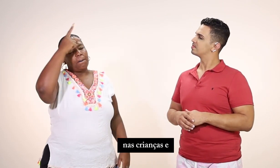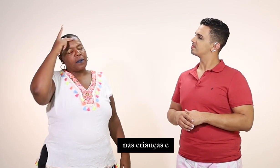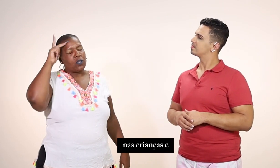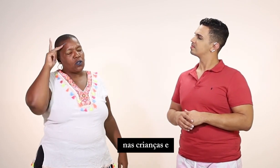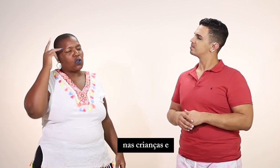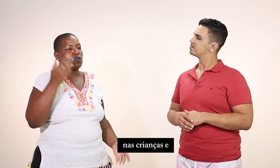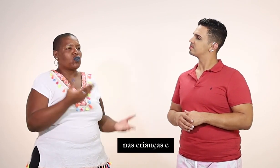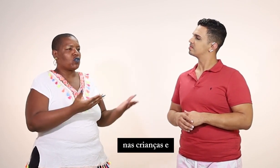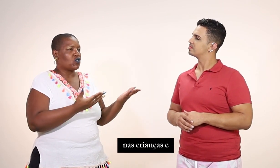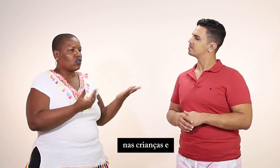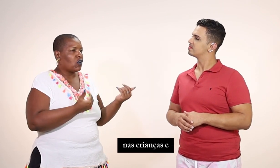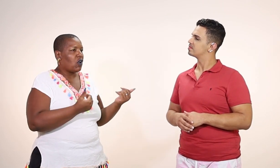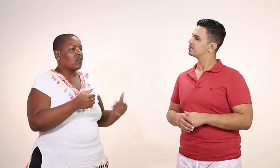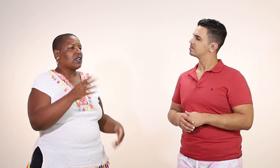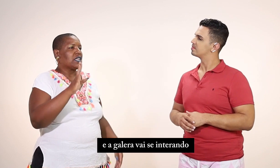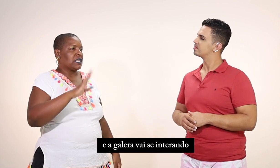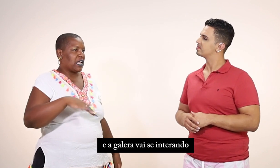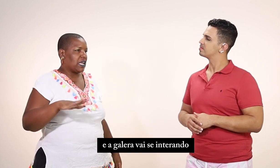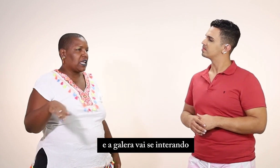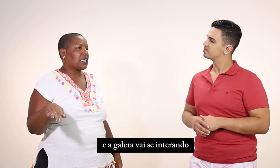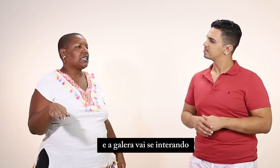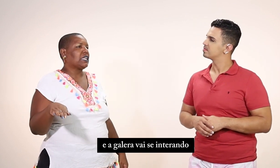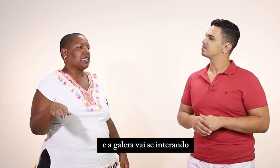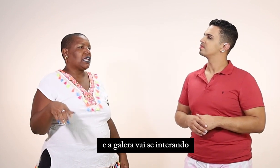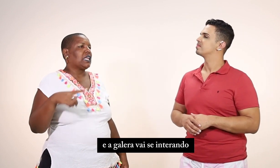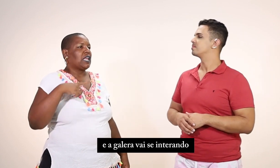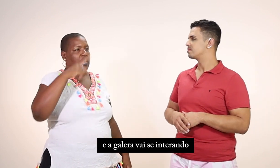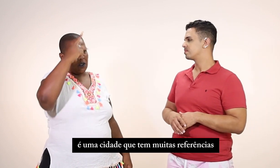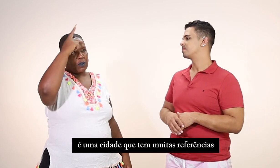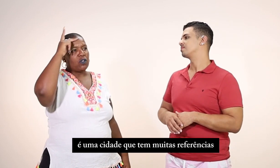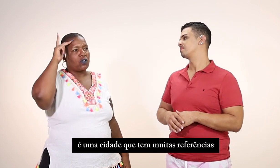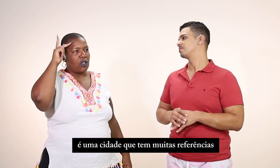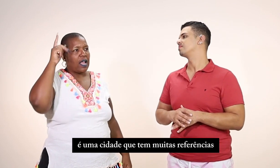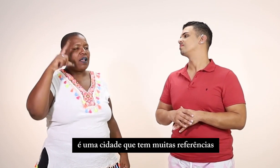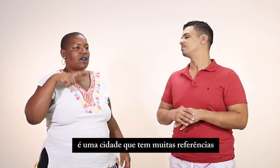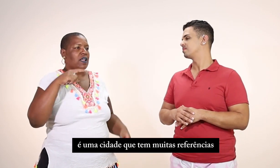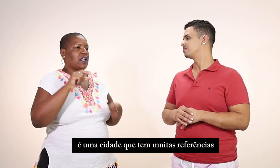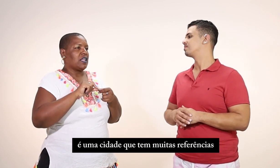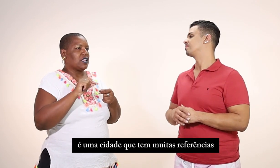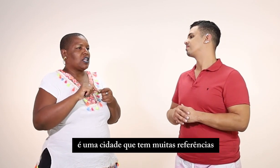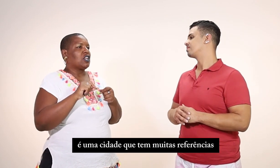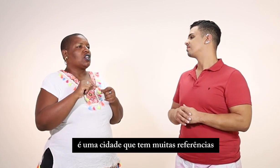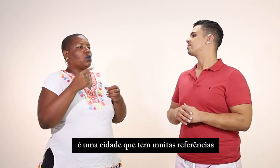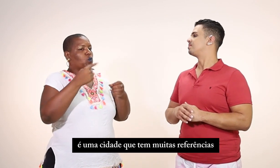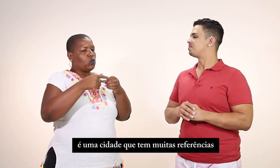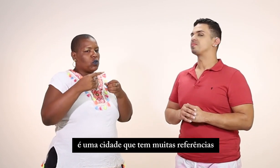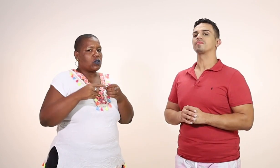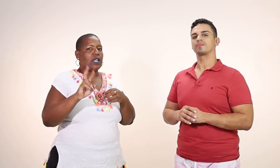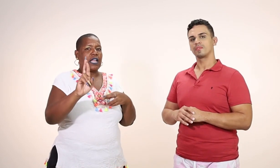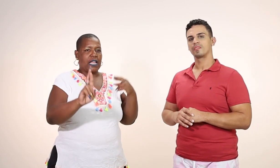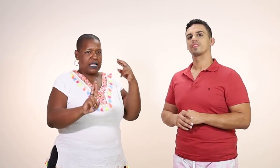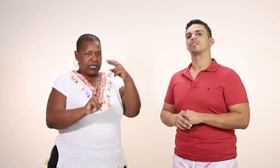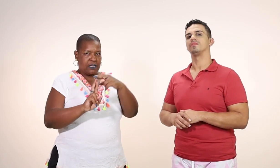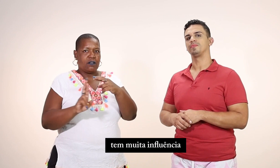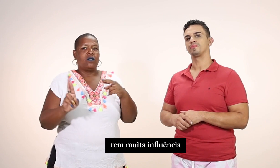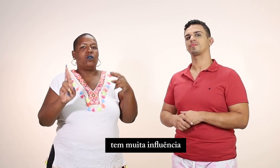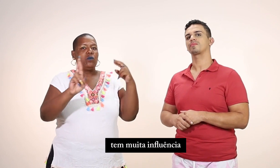nas crianças e a galera vai se inteirando. É uma cidade que tem muitas referências, tem